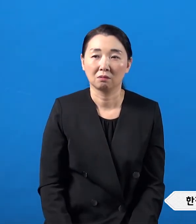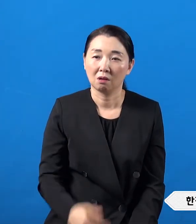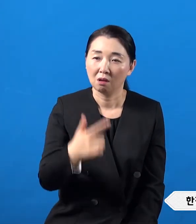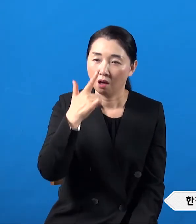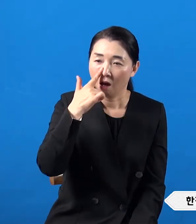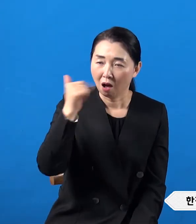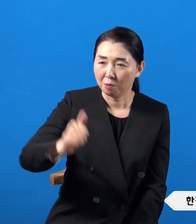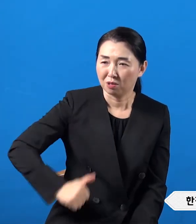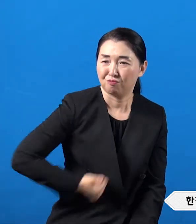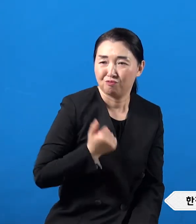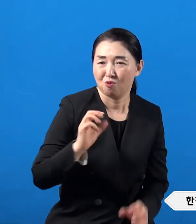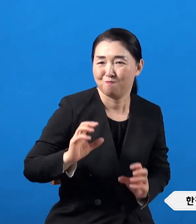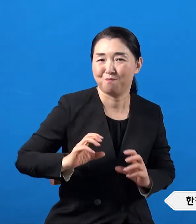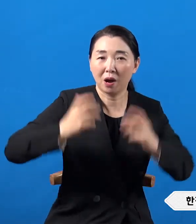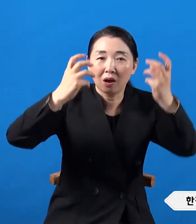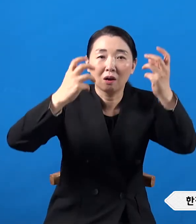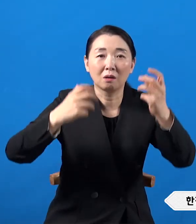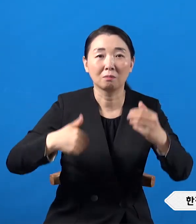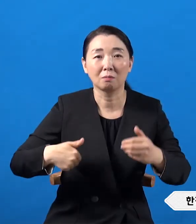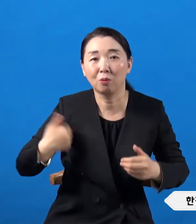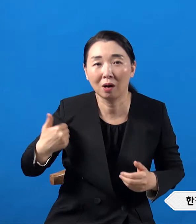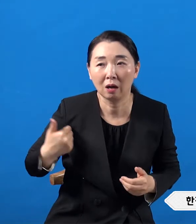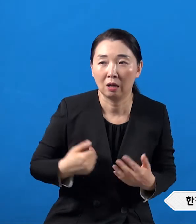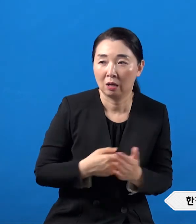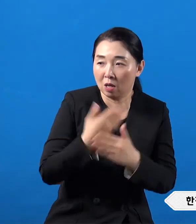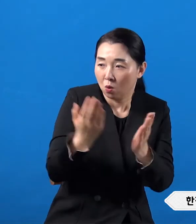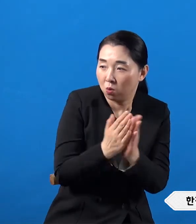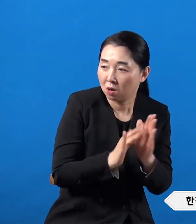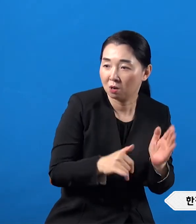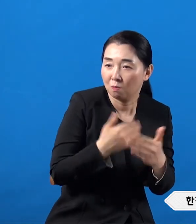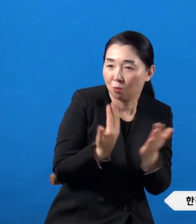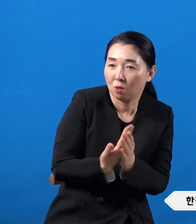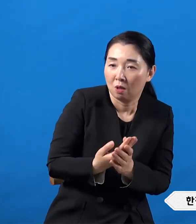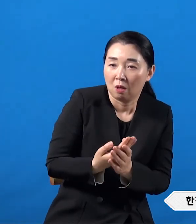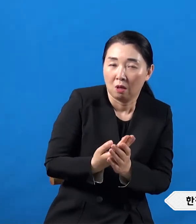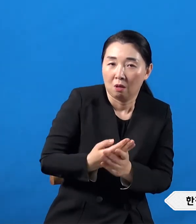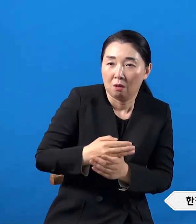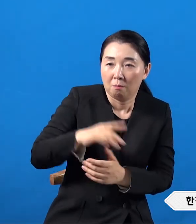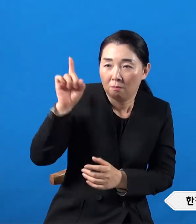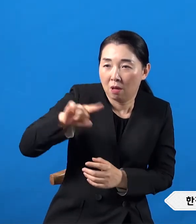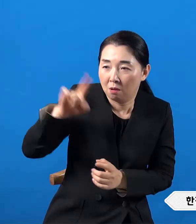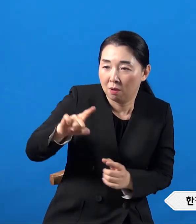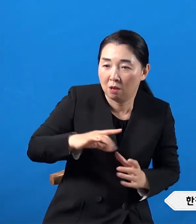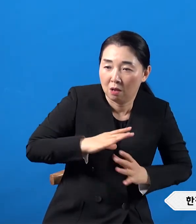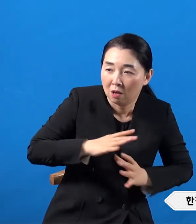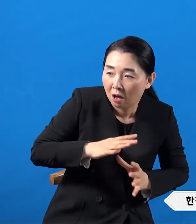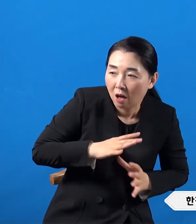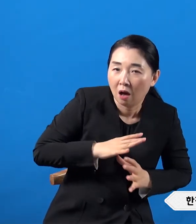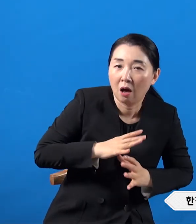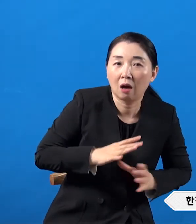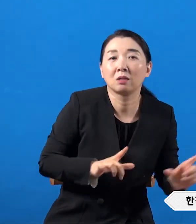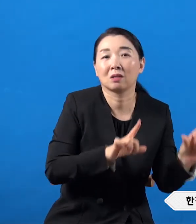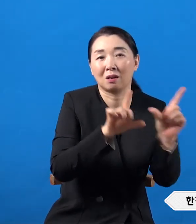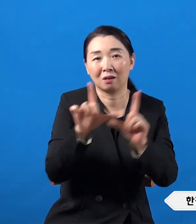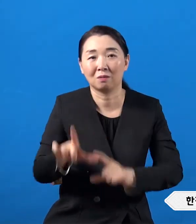언제 아버지의 분노가 폭발할지 몰라서 온 식구들은 날마다 불안과 공포 가운데